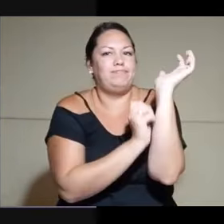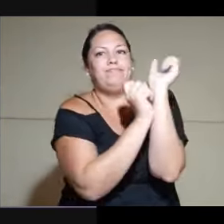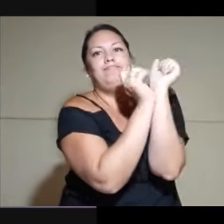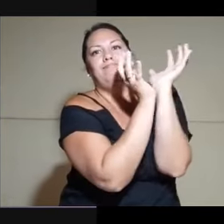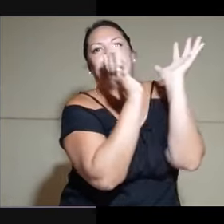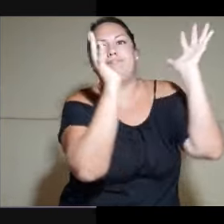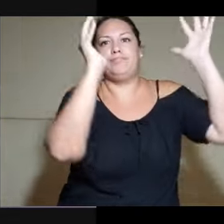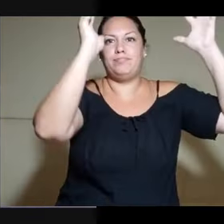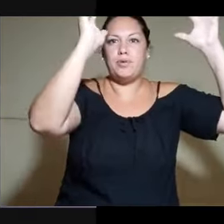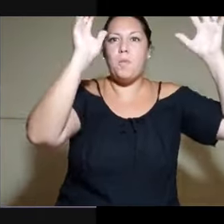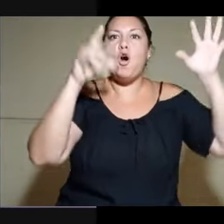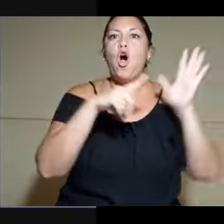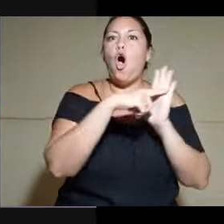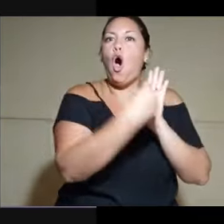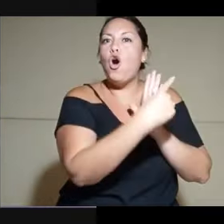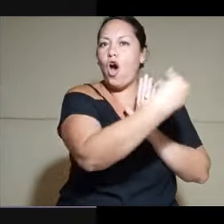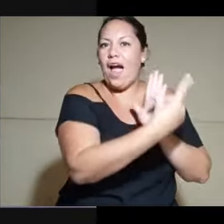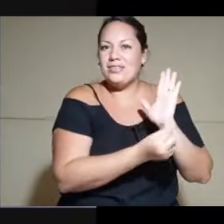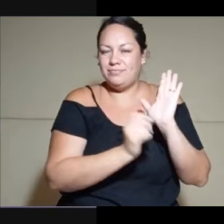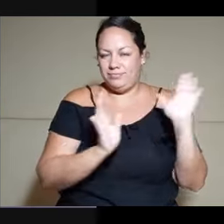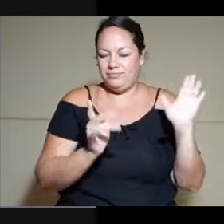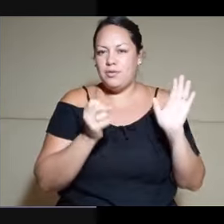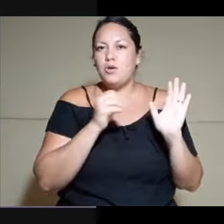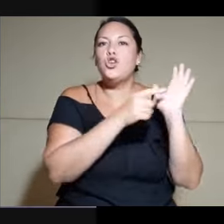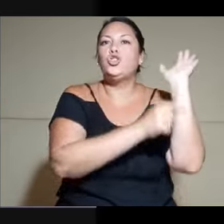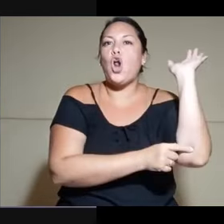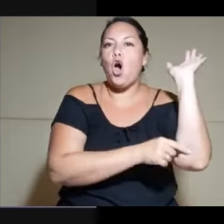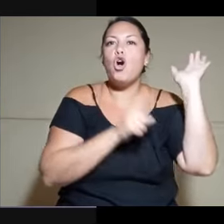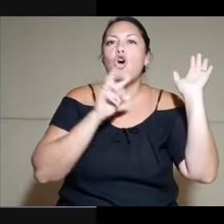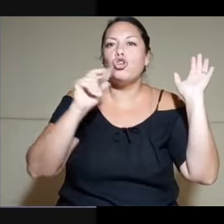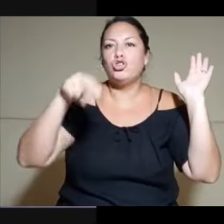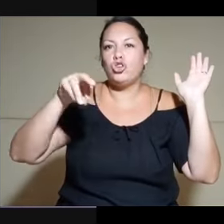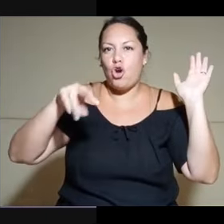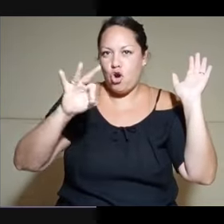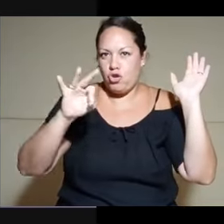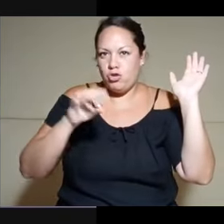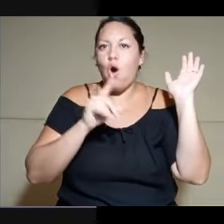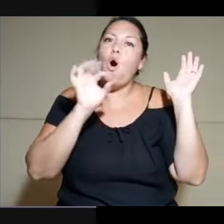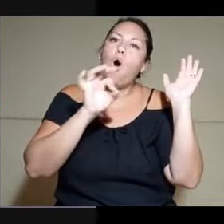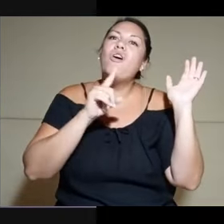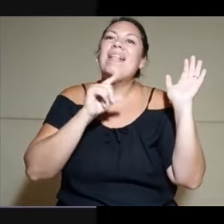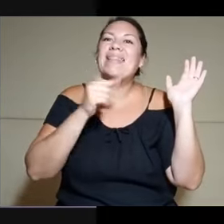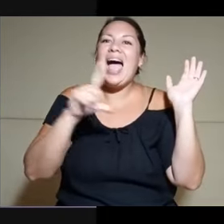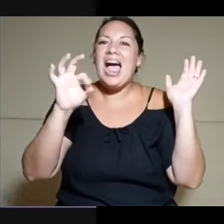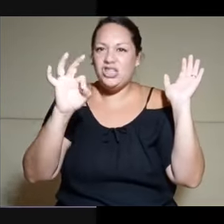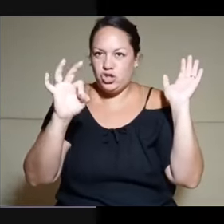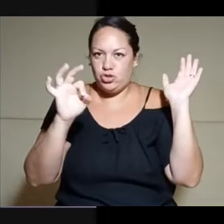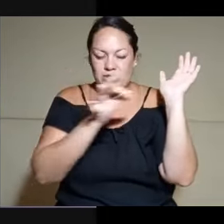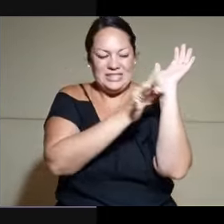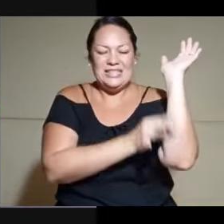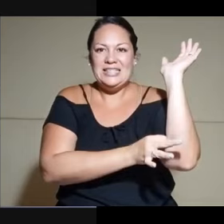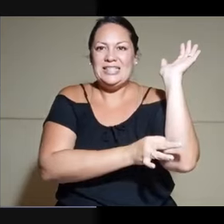pliegan como las ramas los hemisferios, ¿cierto? Hacia arriba. El diencéfalo y los hemisferios serían como la copa del